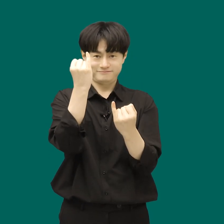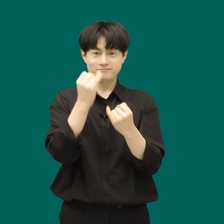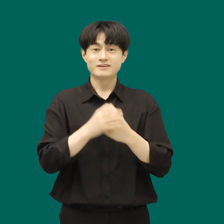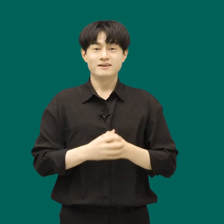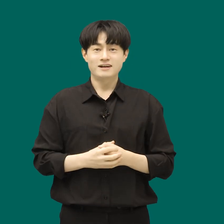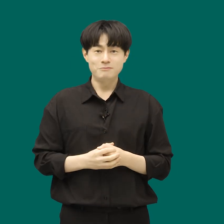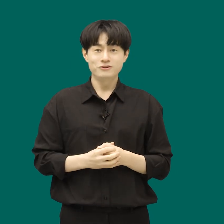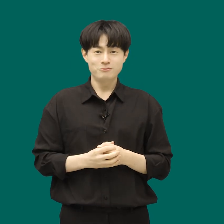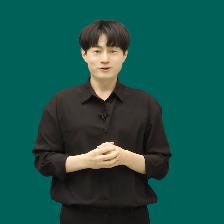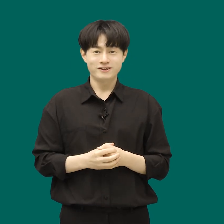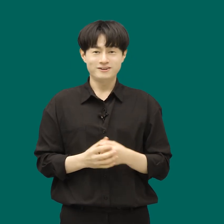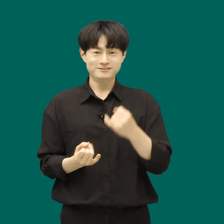한 번 더 해볼게요.